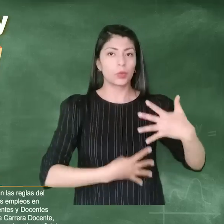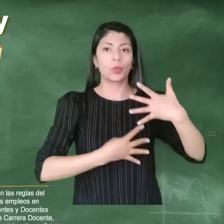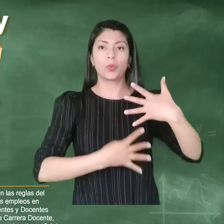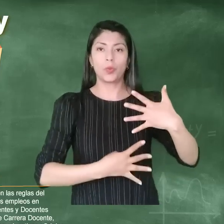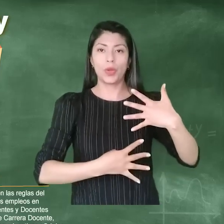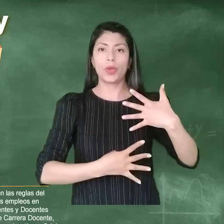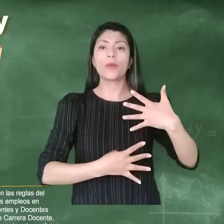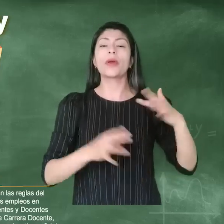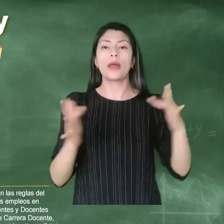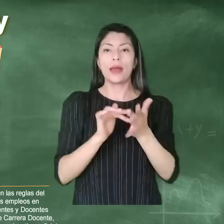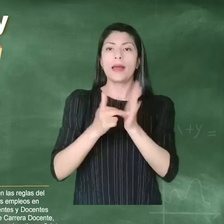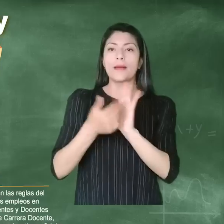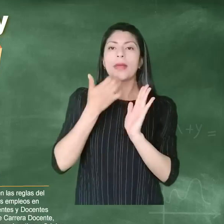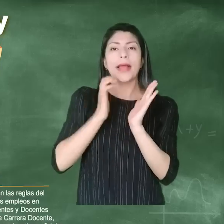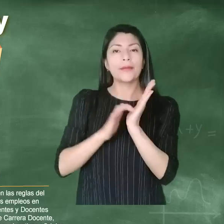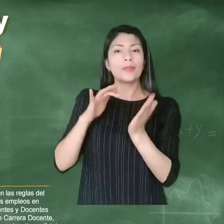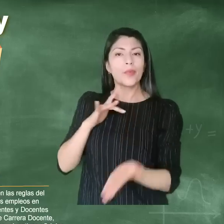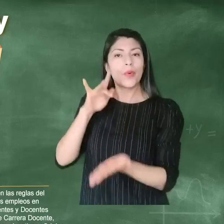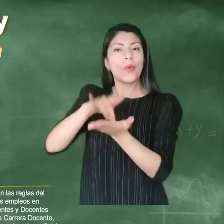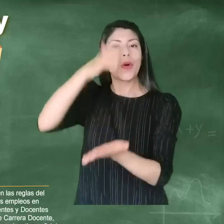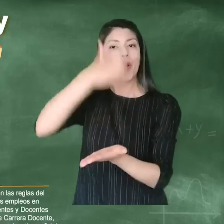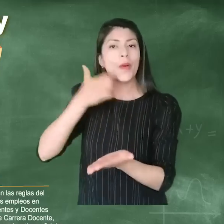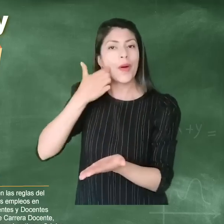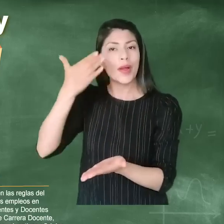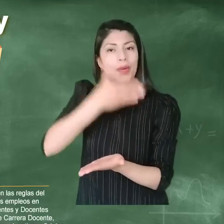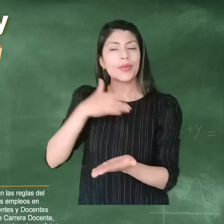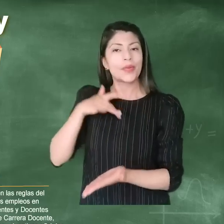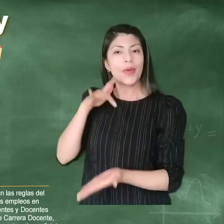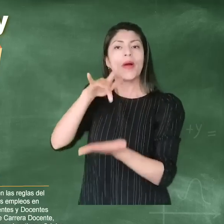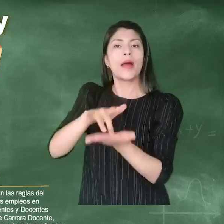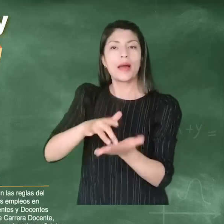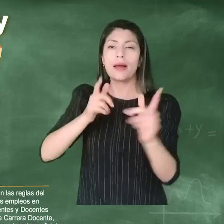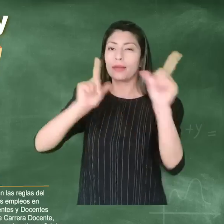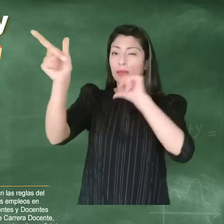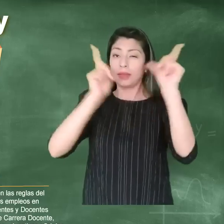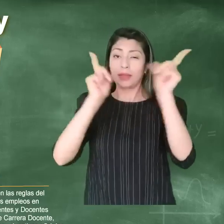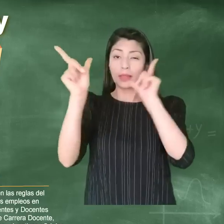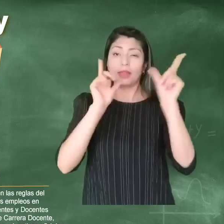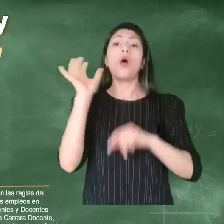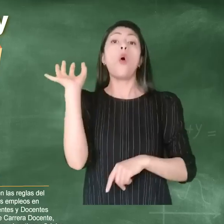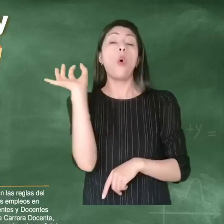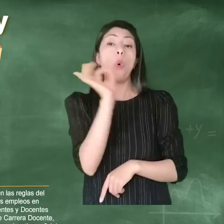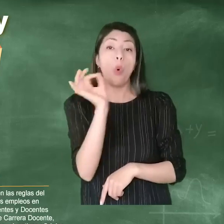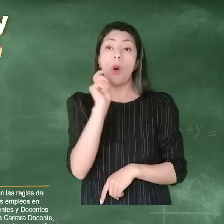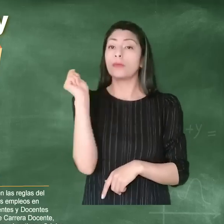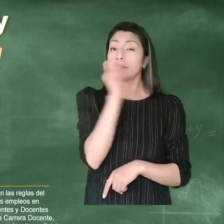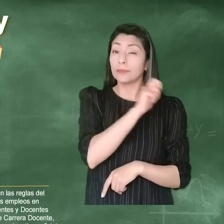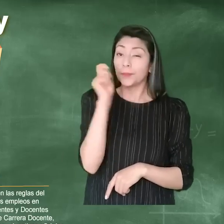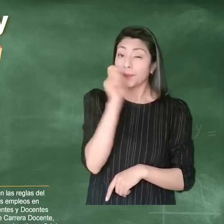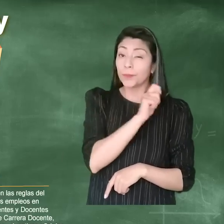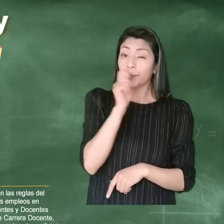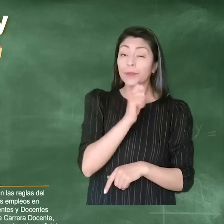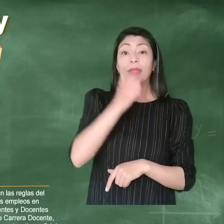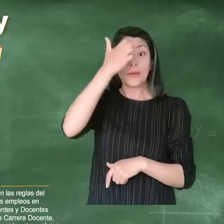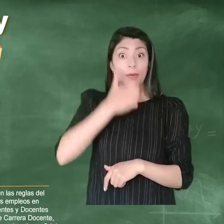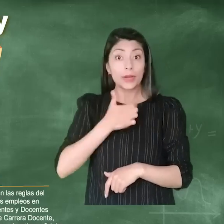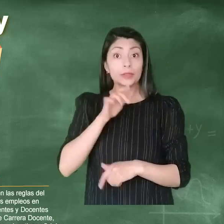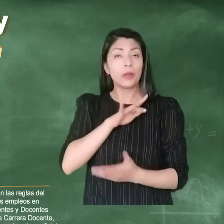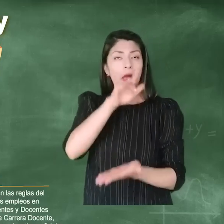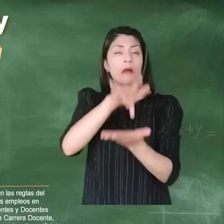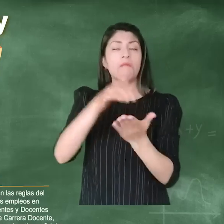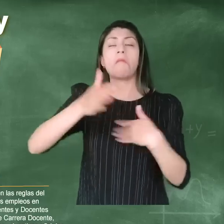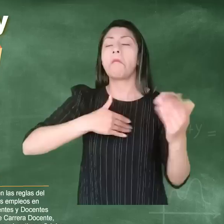selección. 9. Presentarse en estado de embriaguez o bajo los efectos de sustancias psicoactivas a las